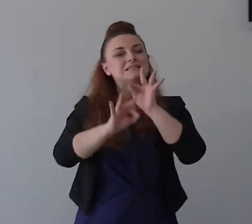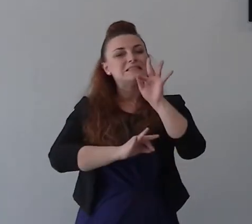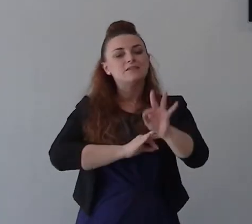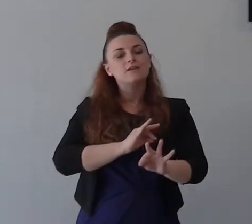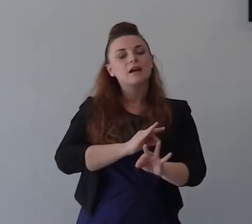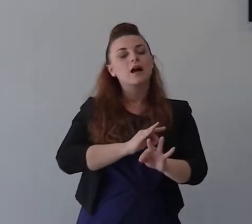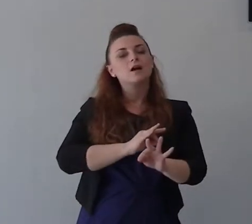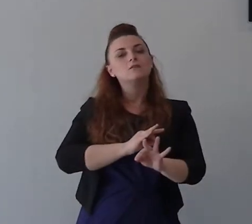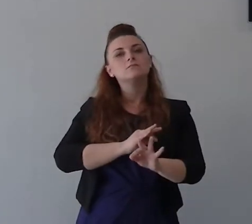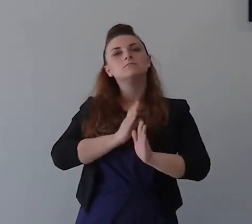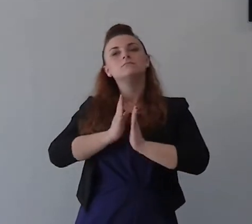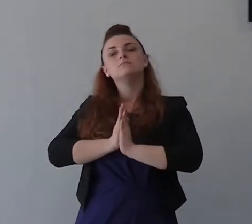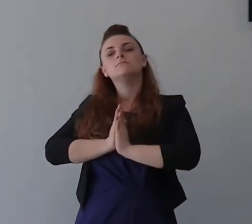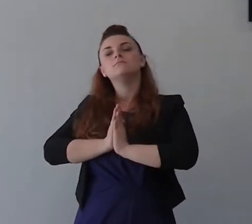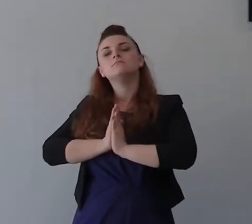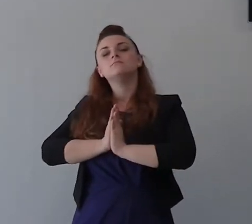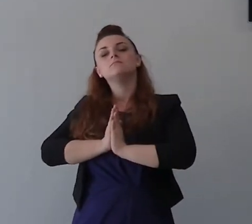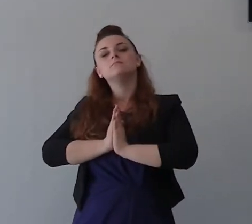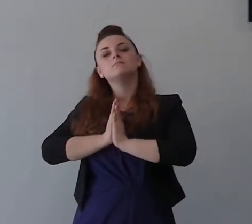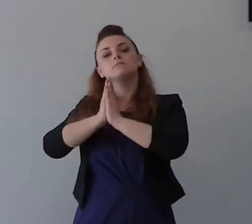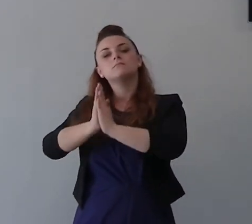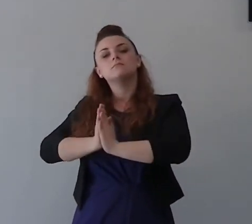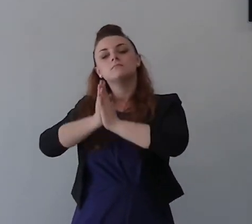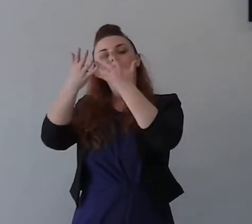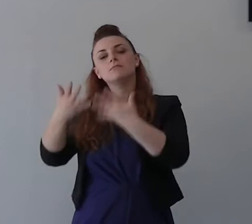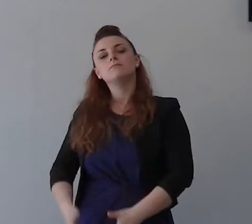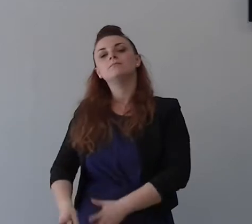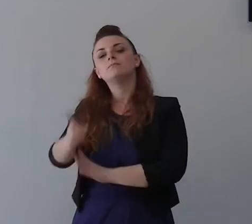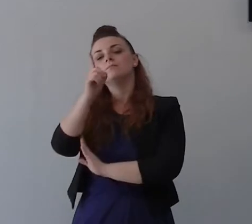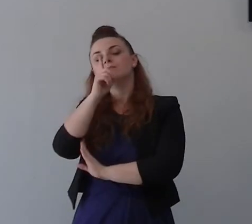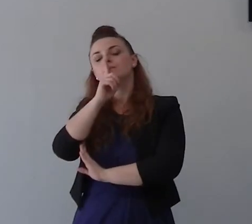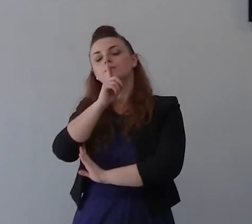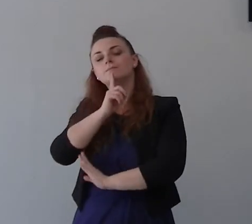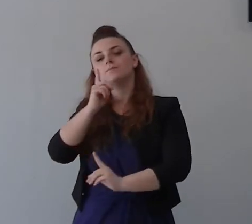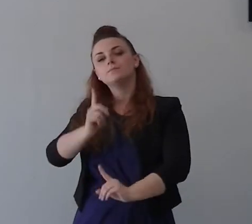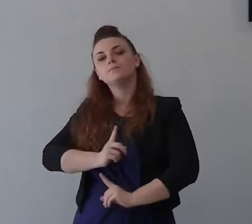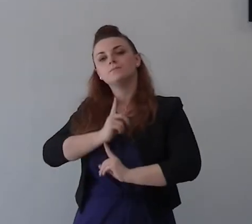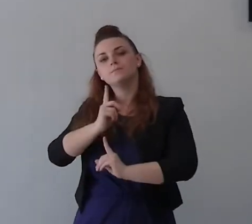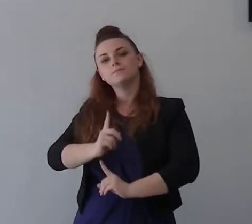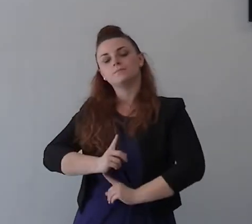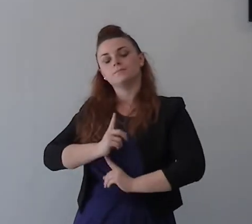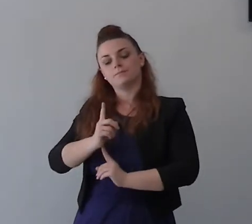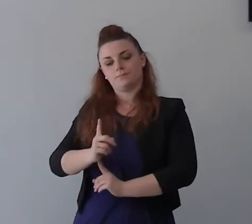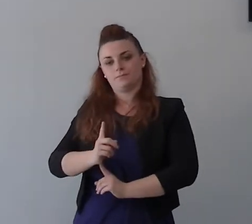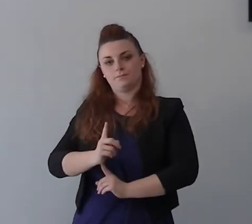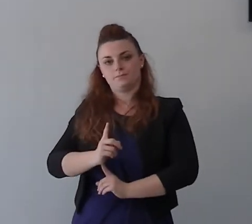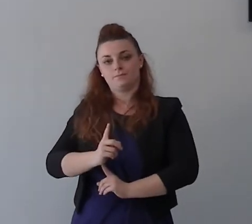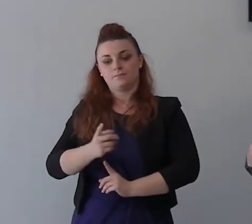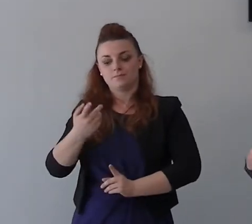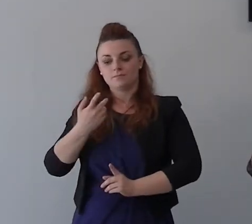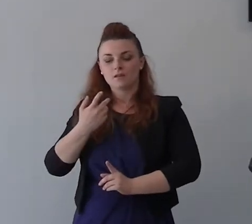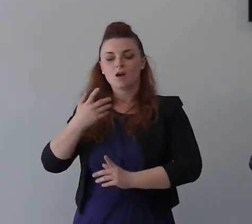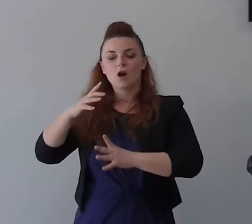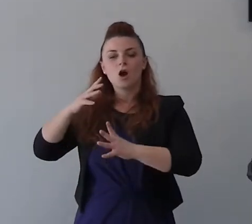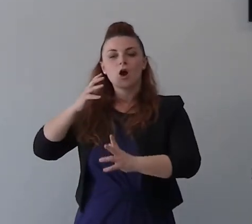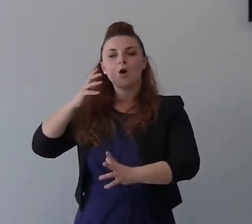silenzio dinanzi a Dio, stare in silenzio davanti al tuo creatore, estraniarsi dai rumori del